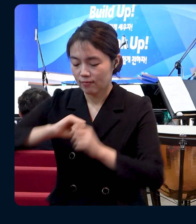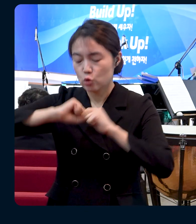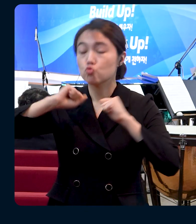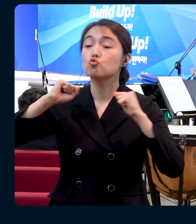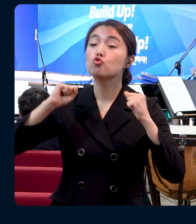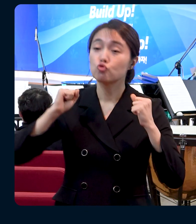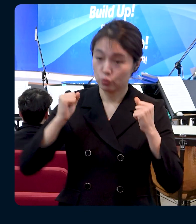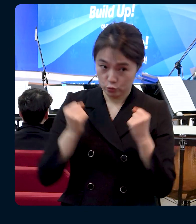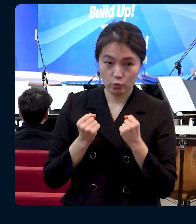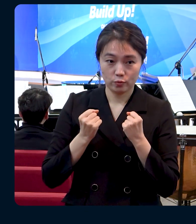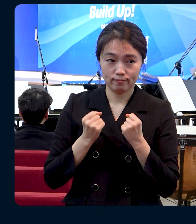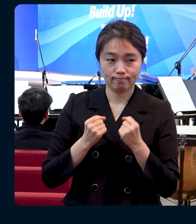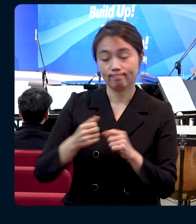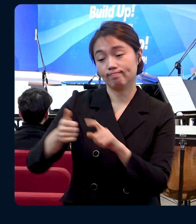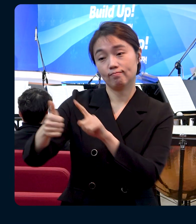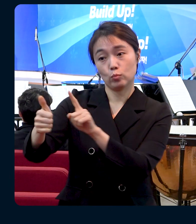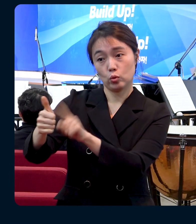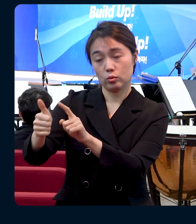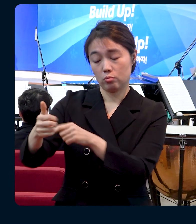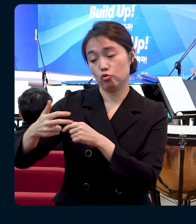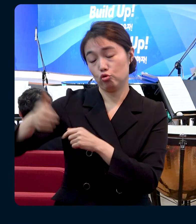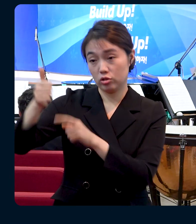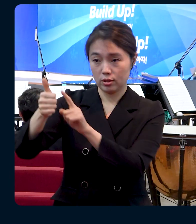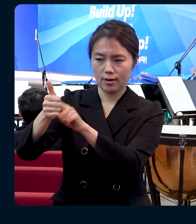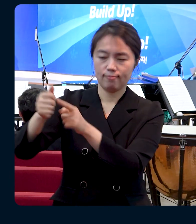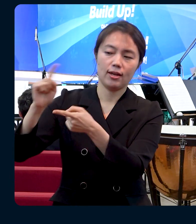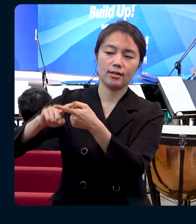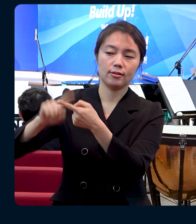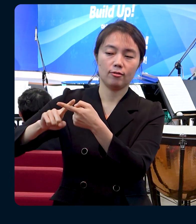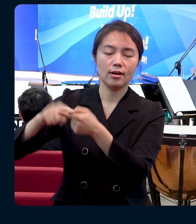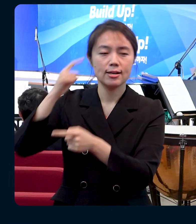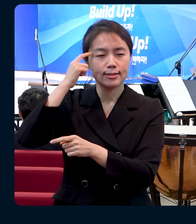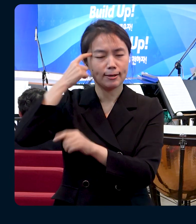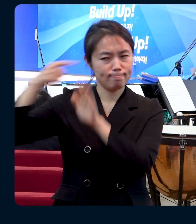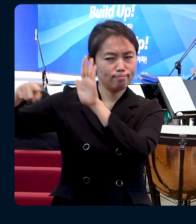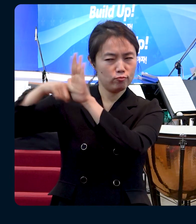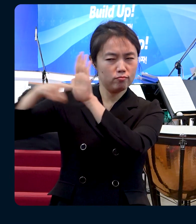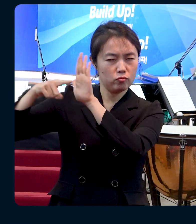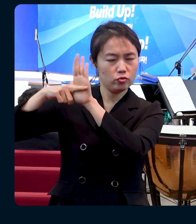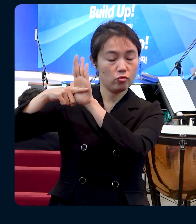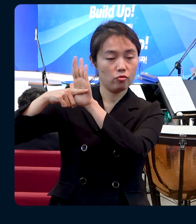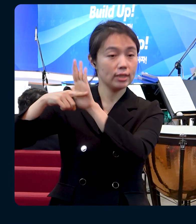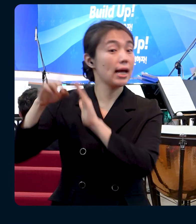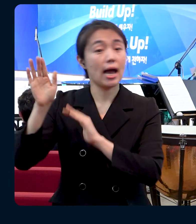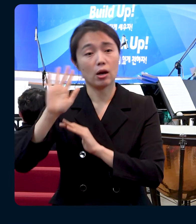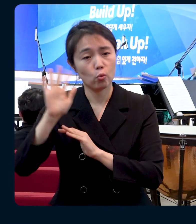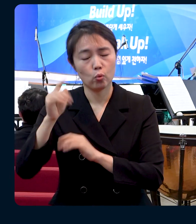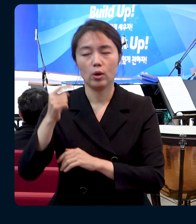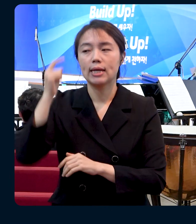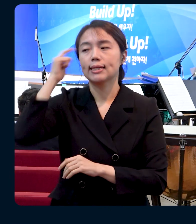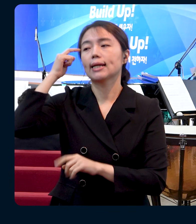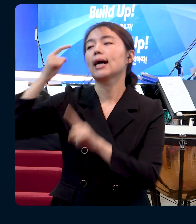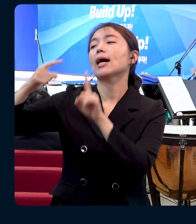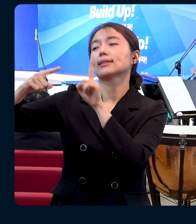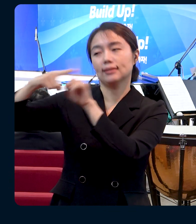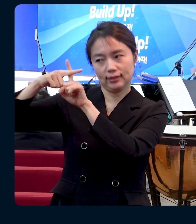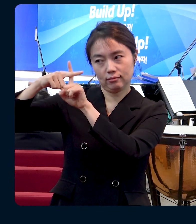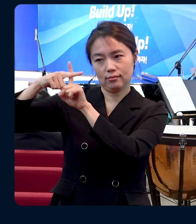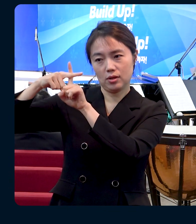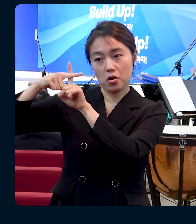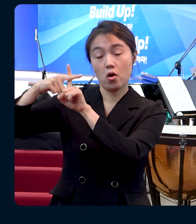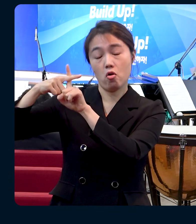그 보디발, 그에 대해서 부정적이지 않았어요. 긍정적이었습니다. 그렇게